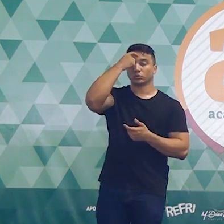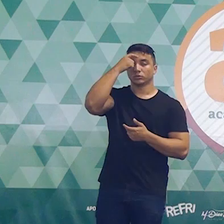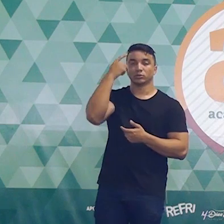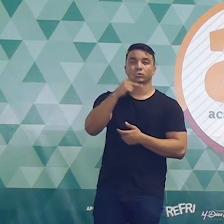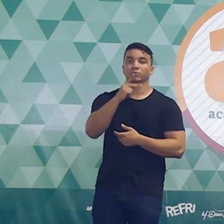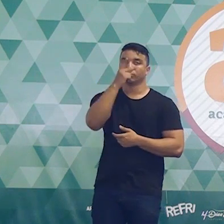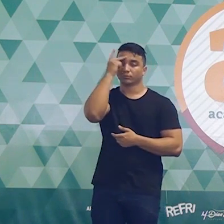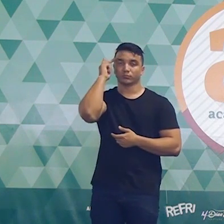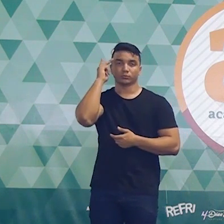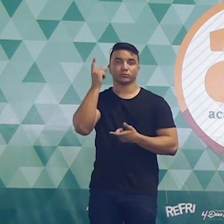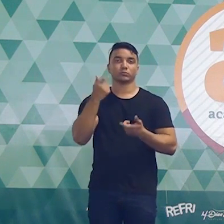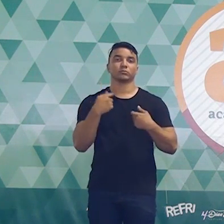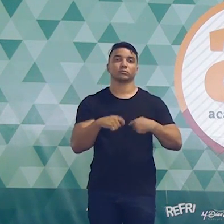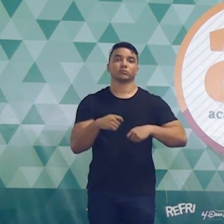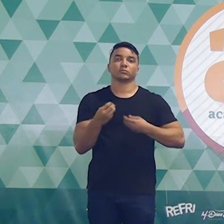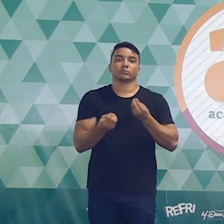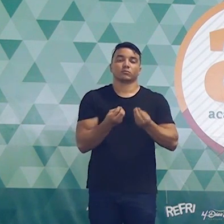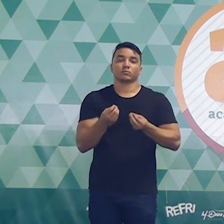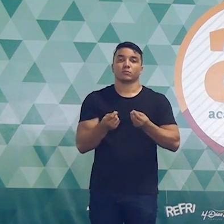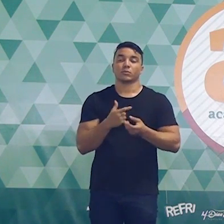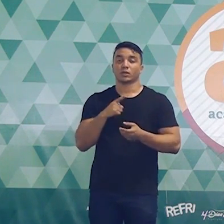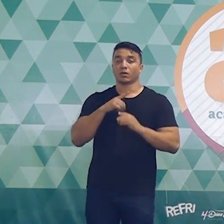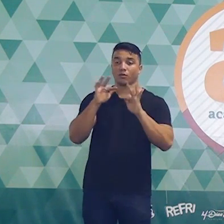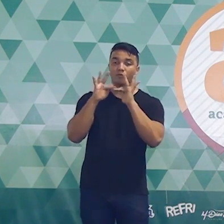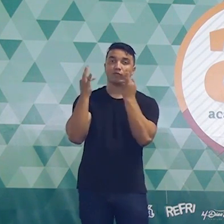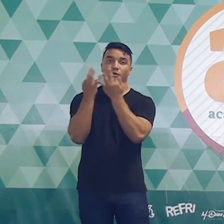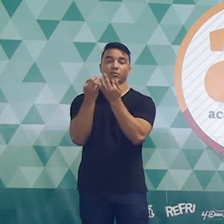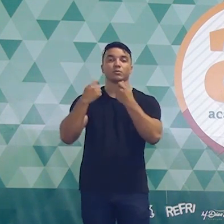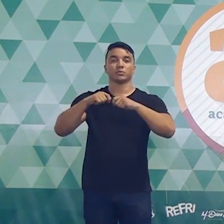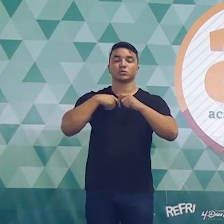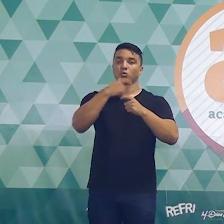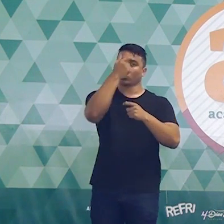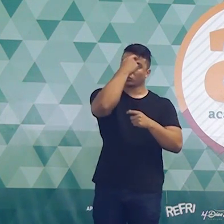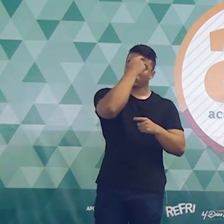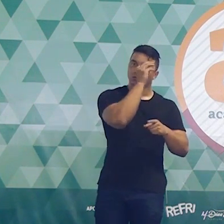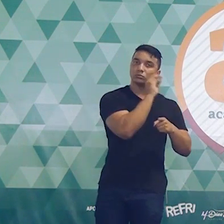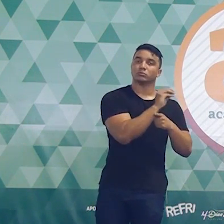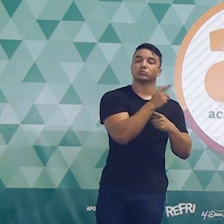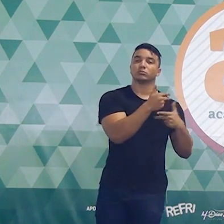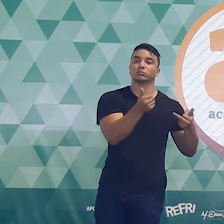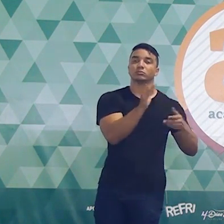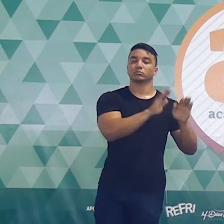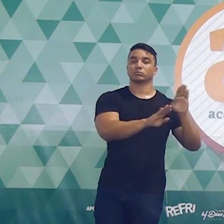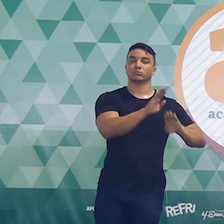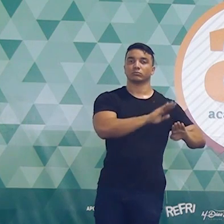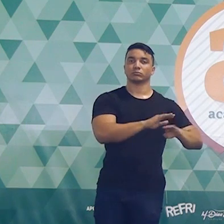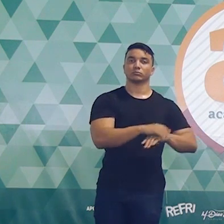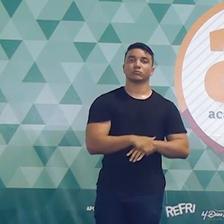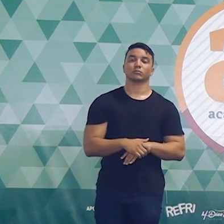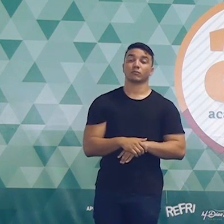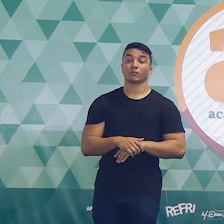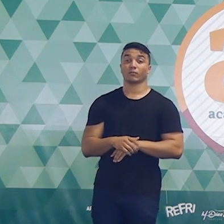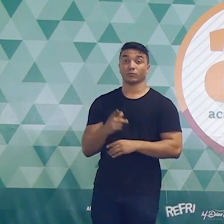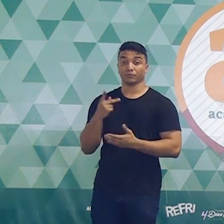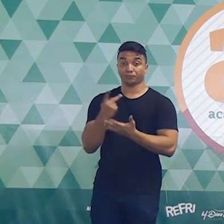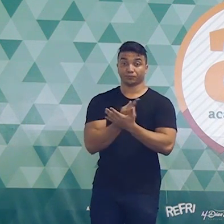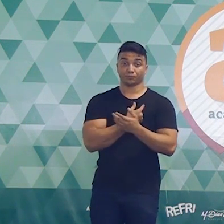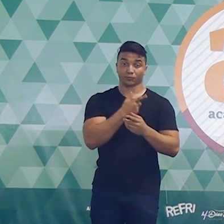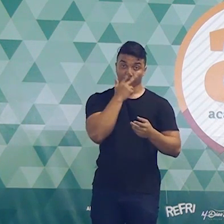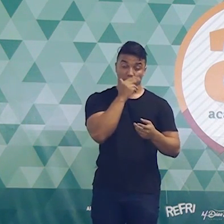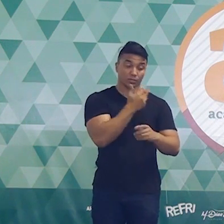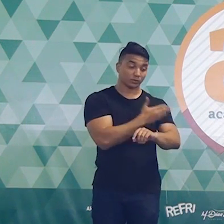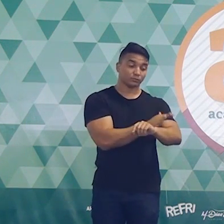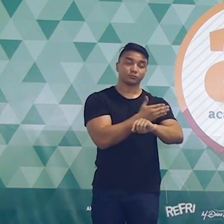a escola tem que conscientizar as pessoas. Eu digo que a família tem que conscientizar. Houve um treinamento incentivando